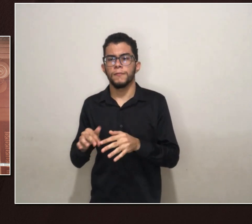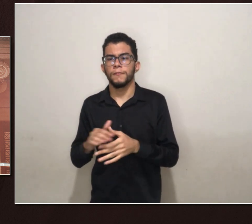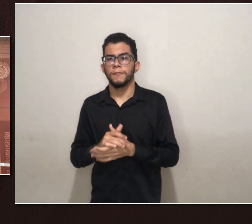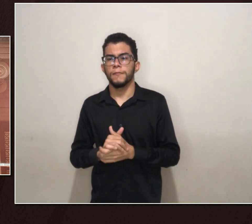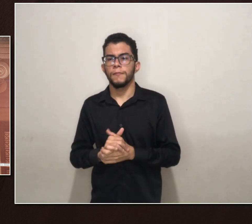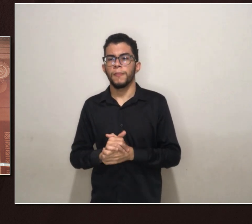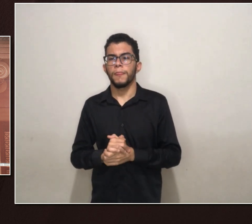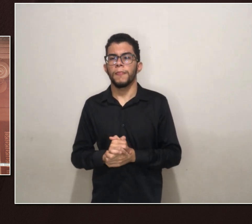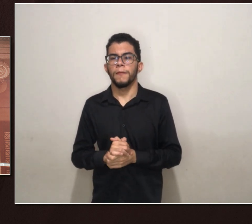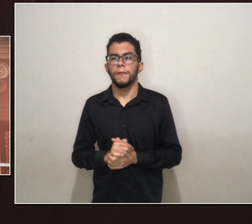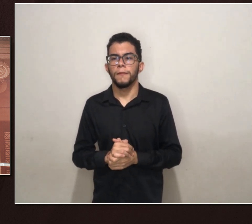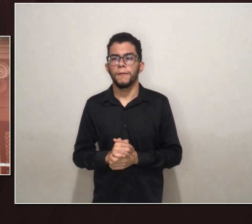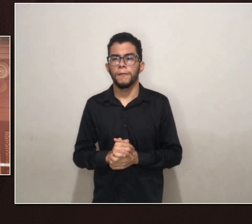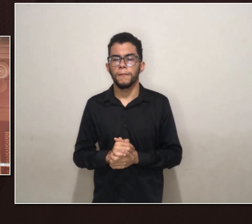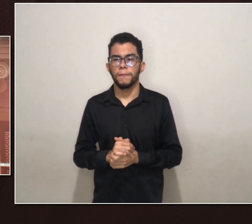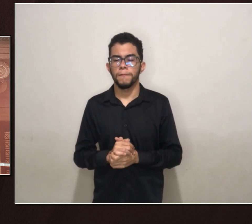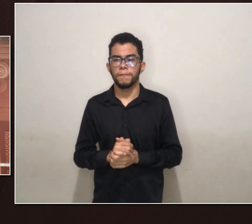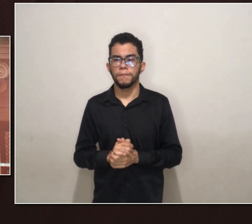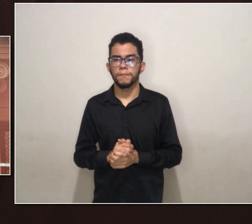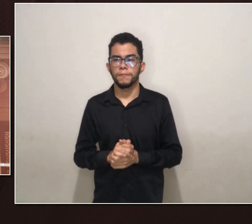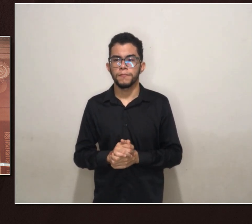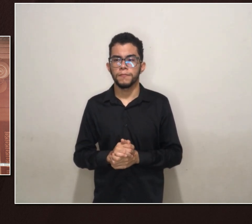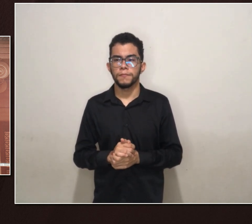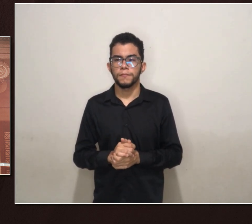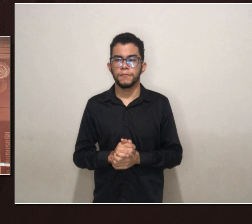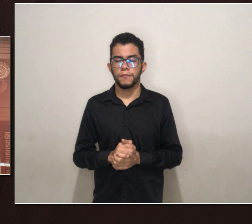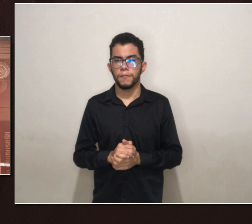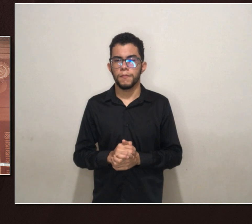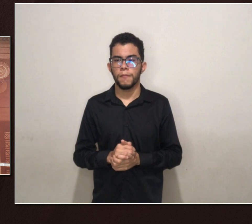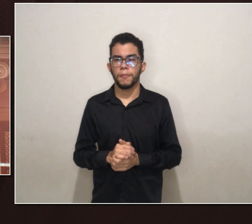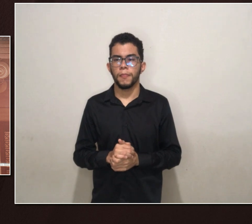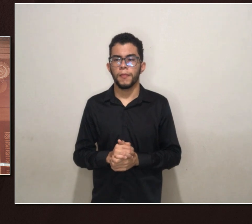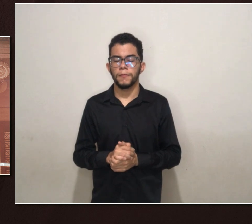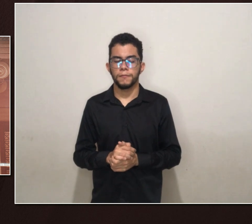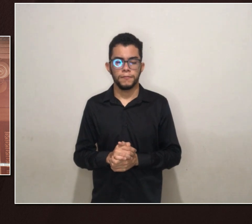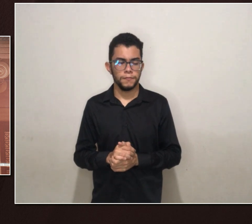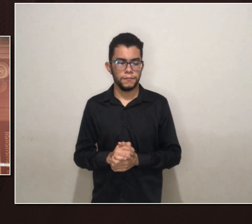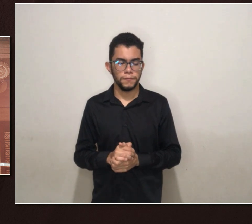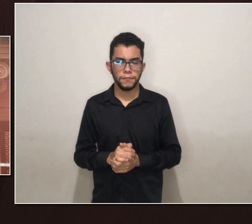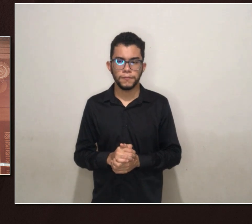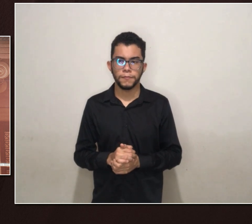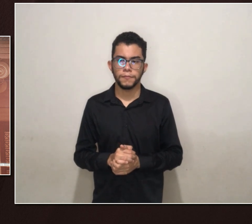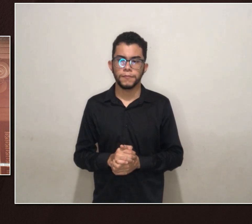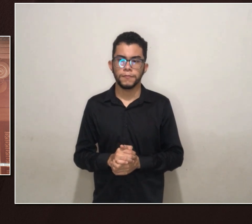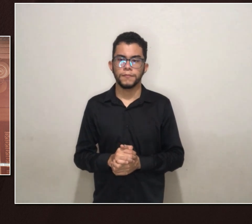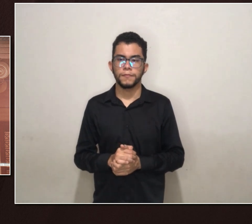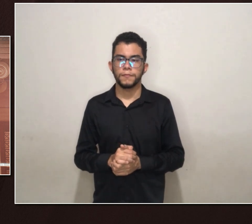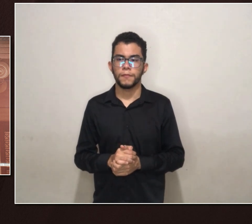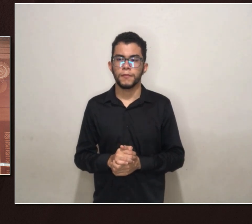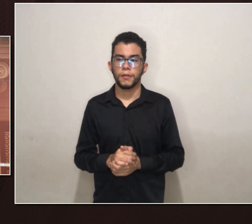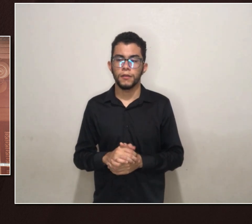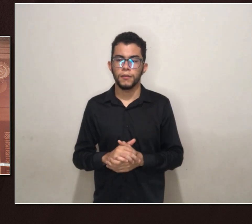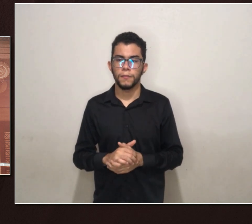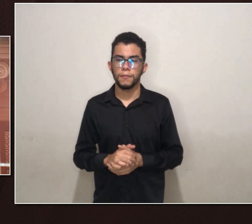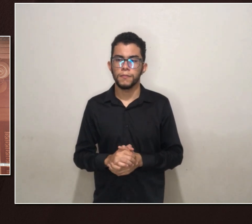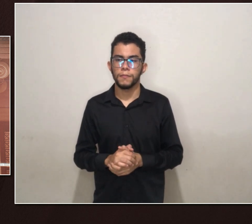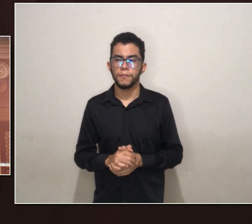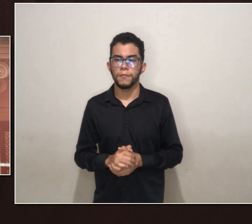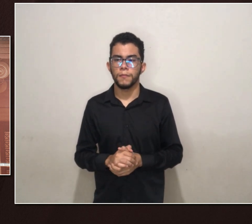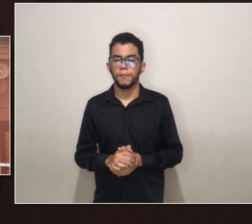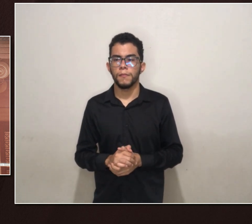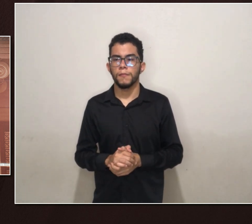tais coisas, tais cartas, tivessem tanto uma aplicação histórica quanto